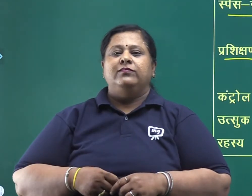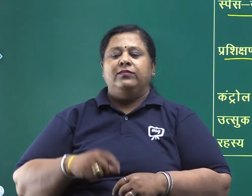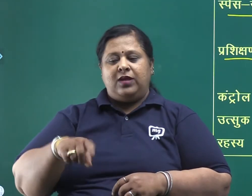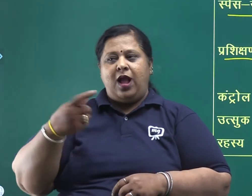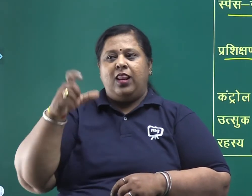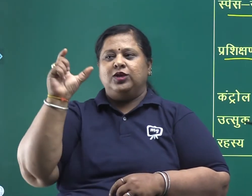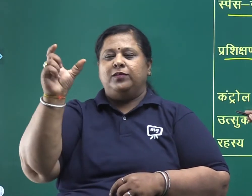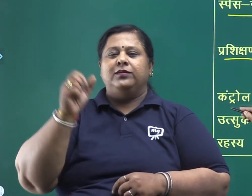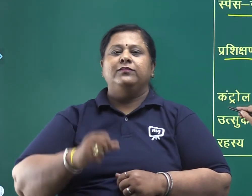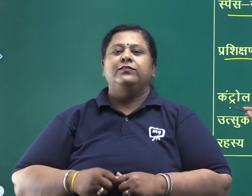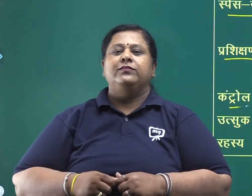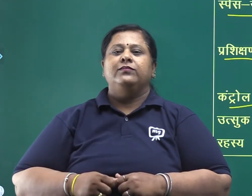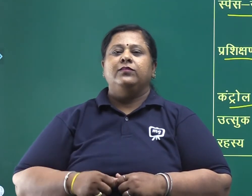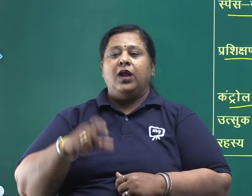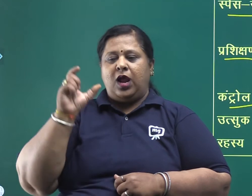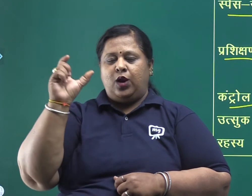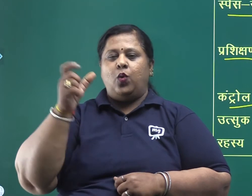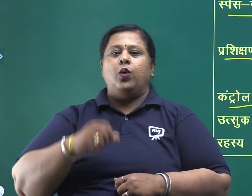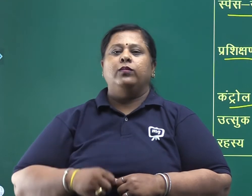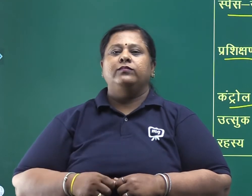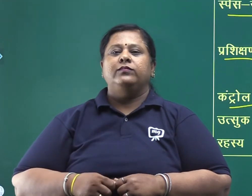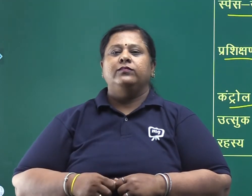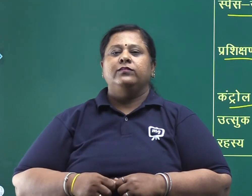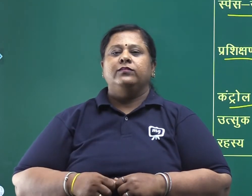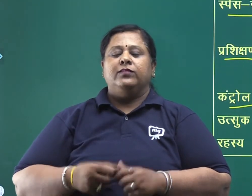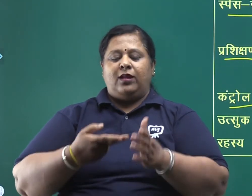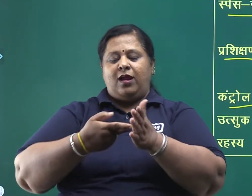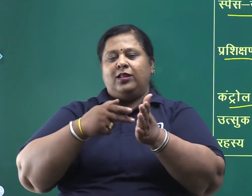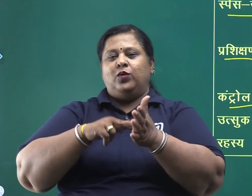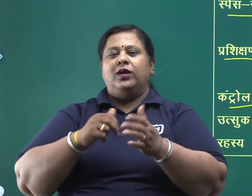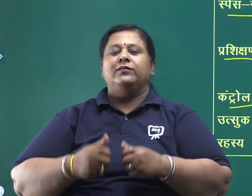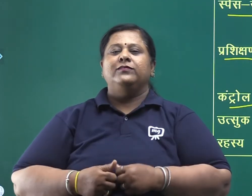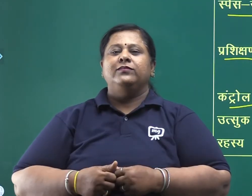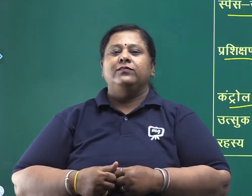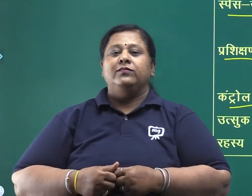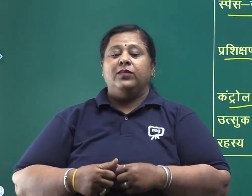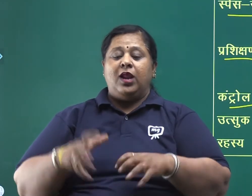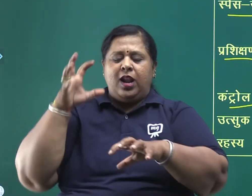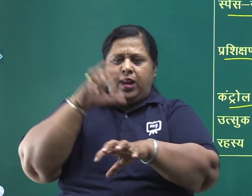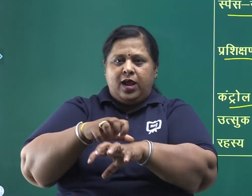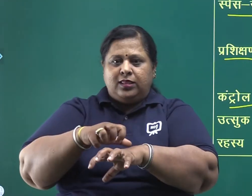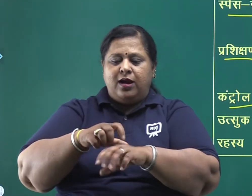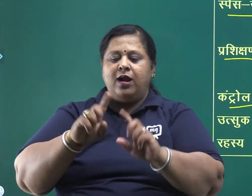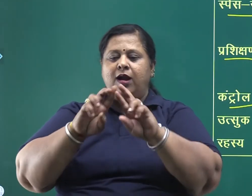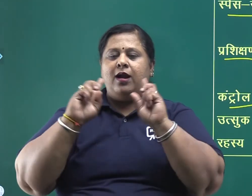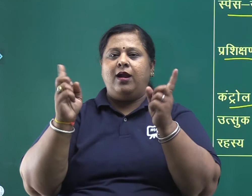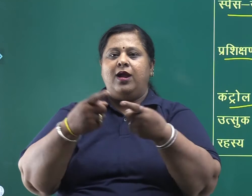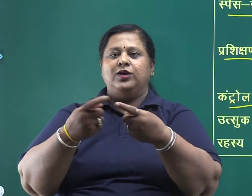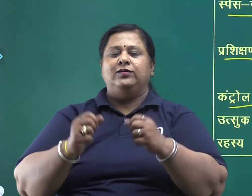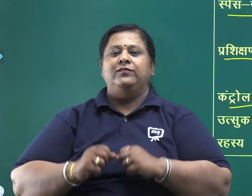अगला शब्द कंट्रोल रूम। अर्थ होगा नियंत्रण कक्ष।